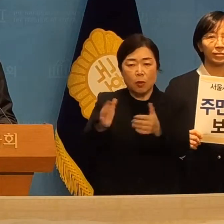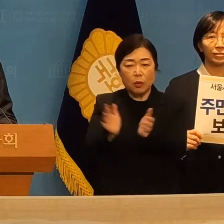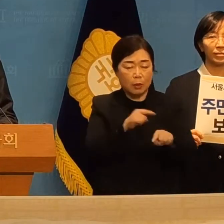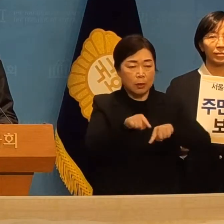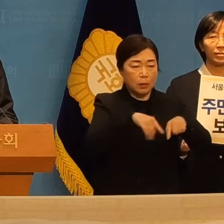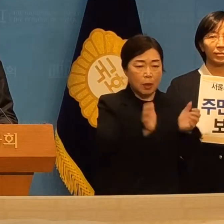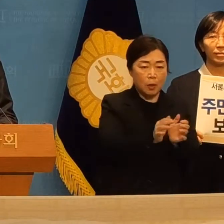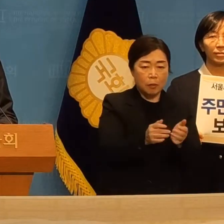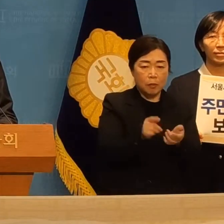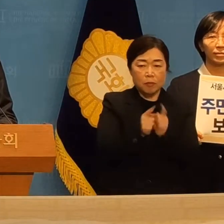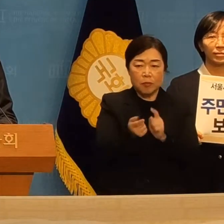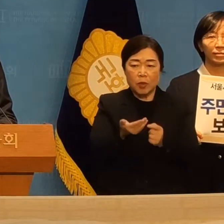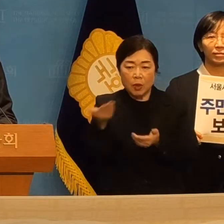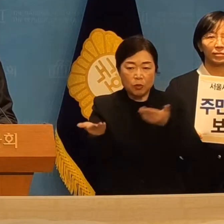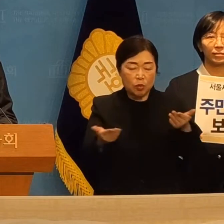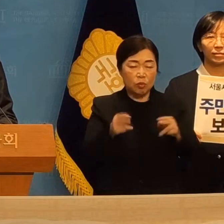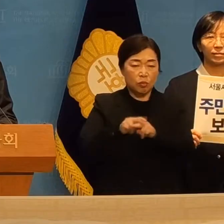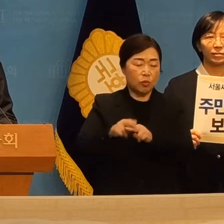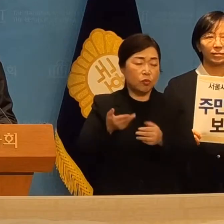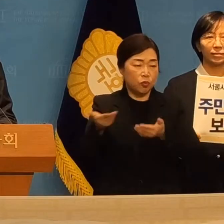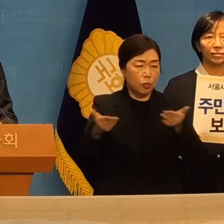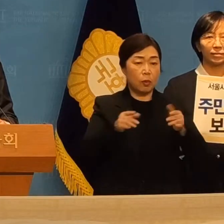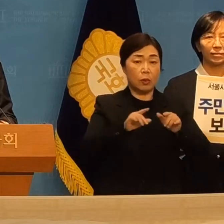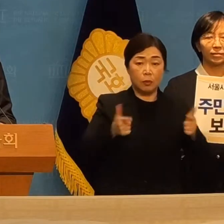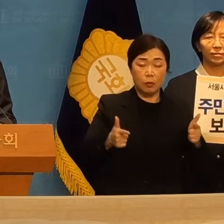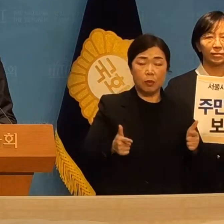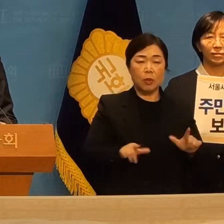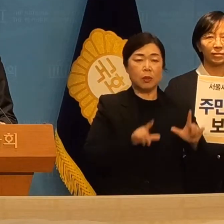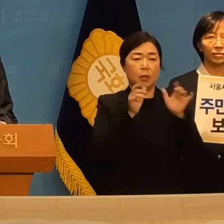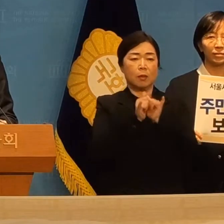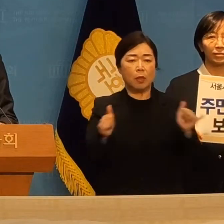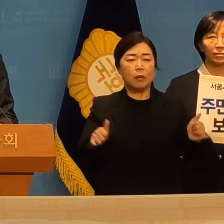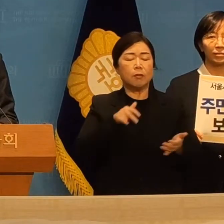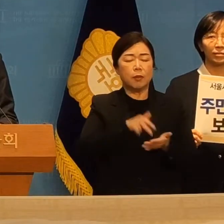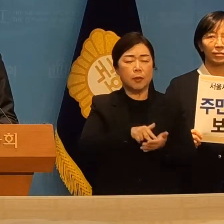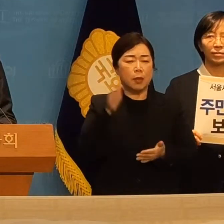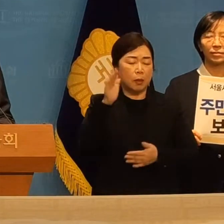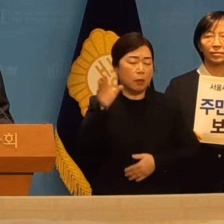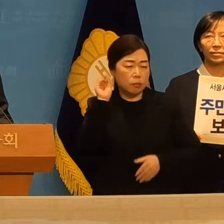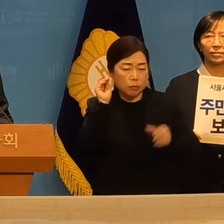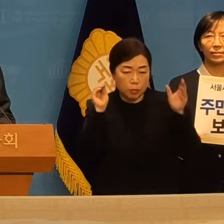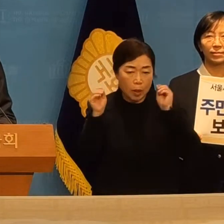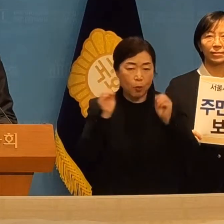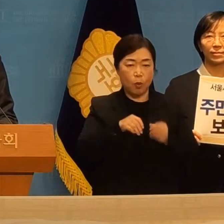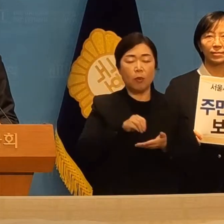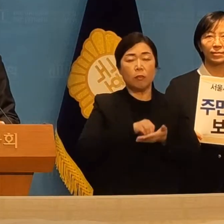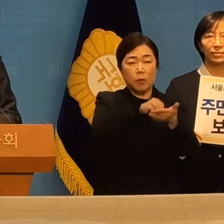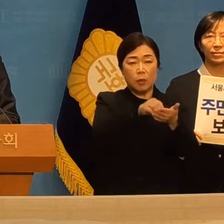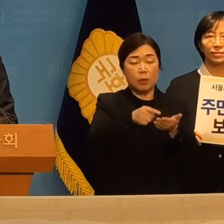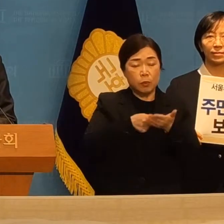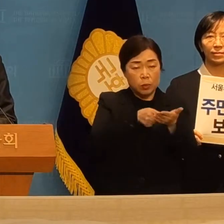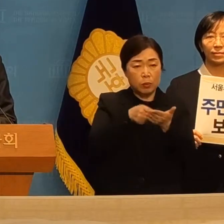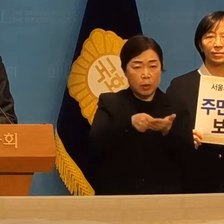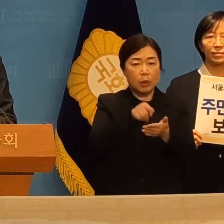아니라 주민의 다양한 의사를 지방의회에 반영하는 것입니다. 하여 진보당 서울시당은 다음을 강력히